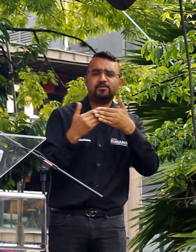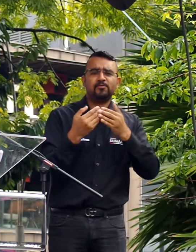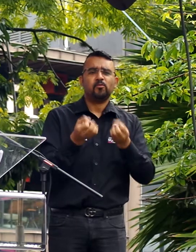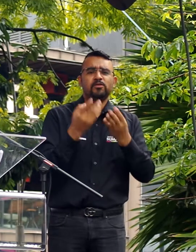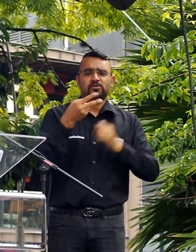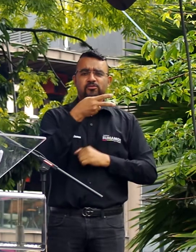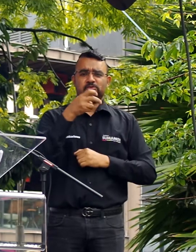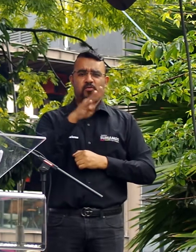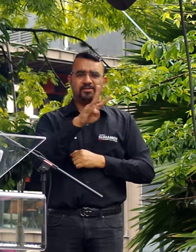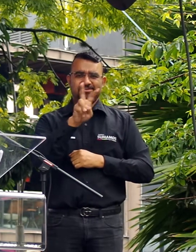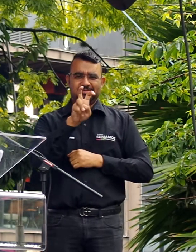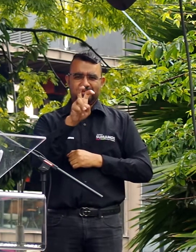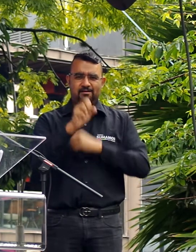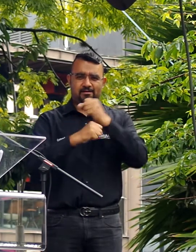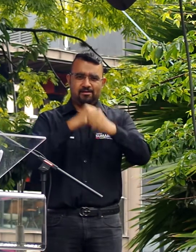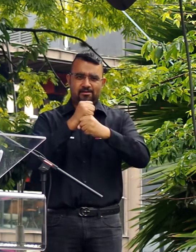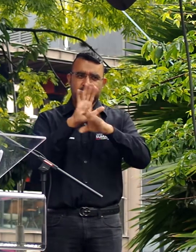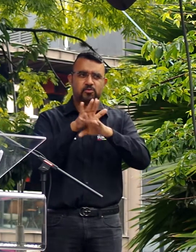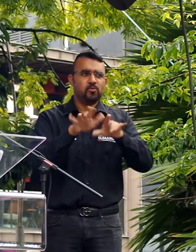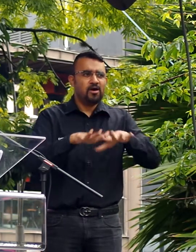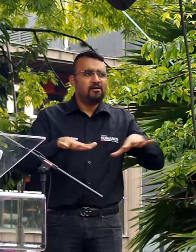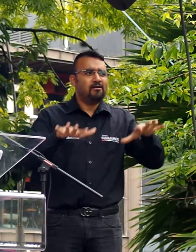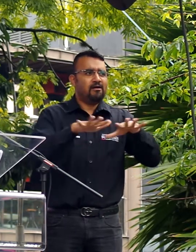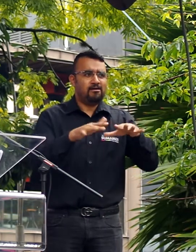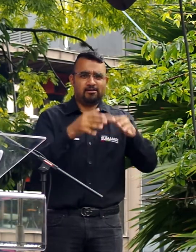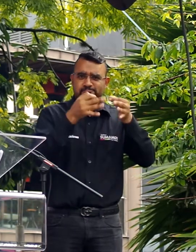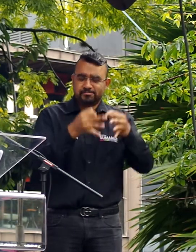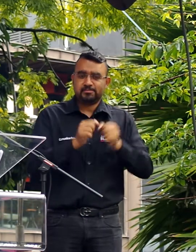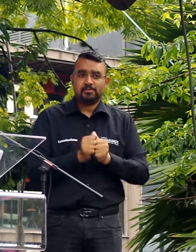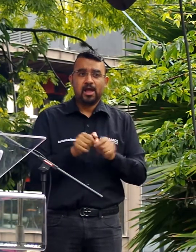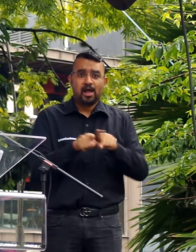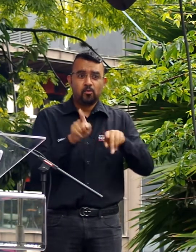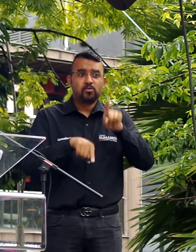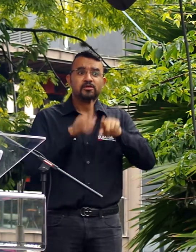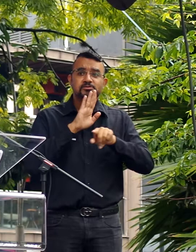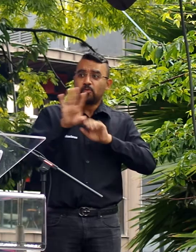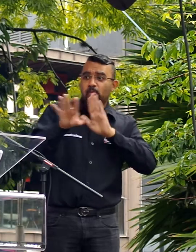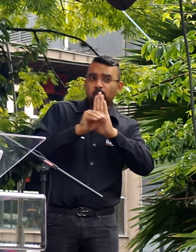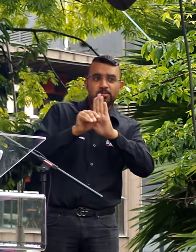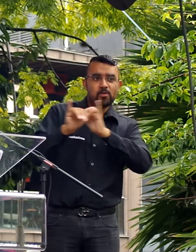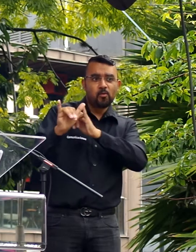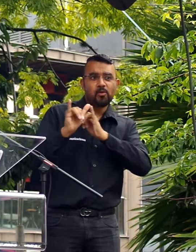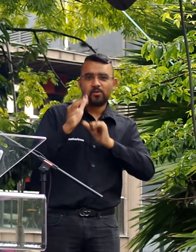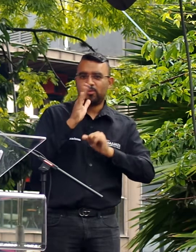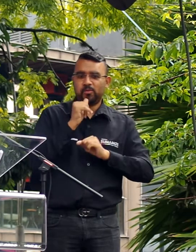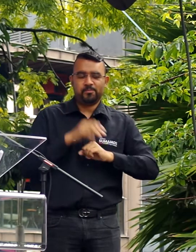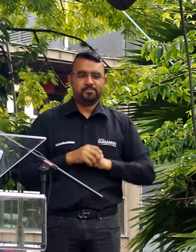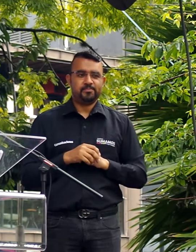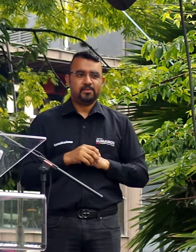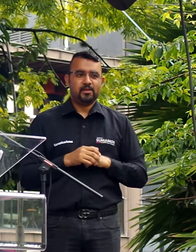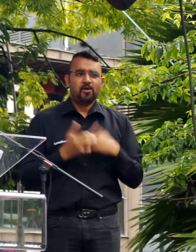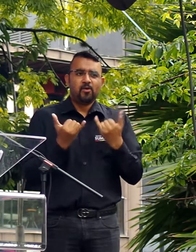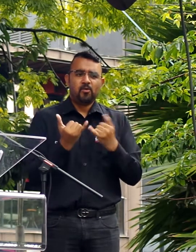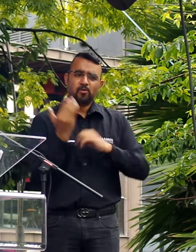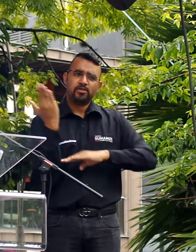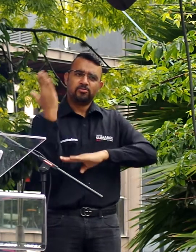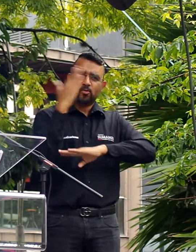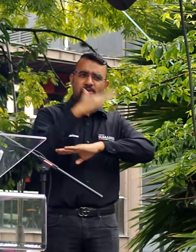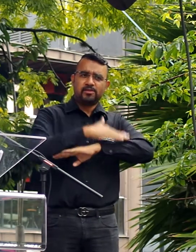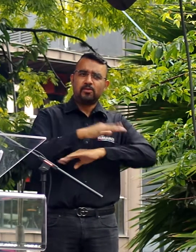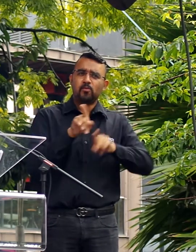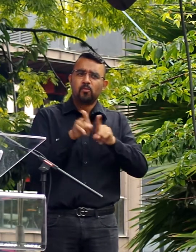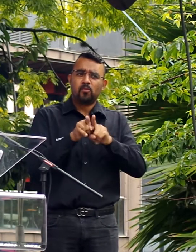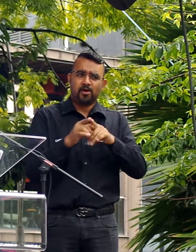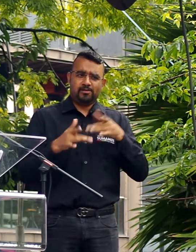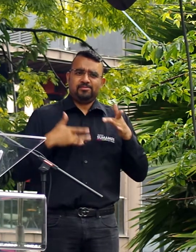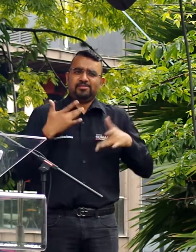y riqueza ambiental. Muchos municipios lo quieren, pero no lo tienen. Hoy es un día de celebración y de alegría,